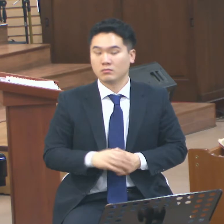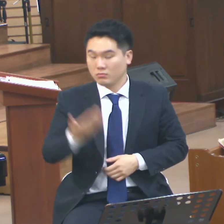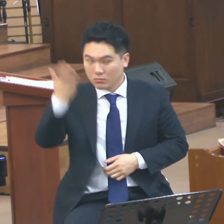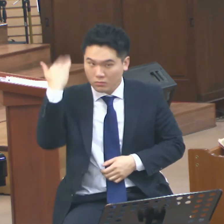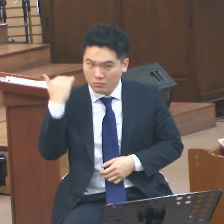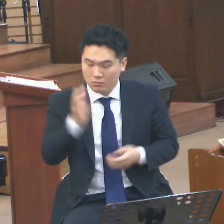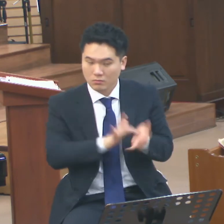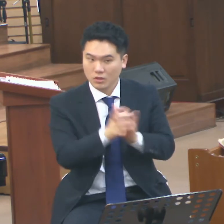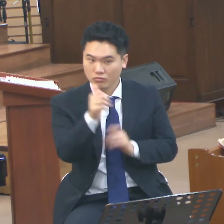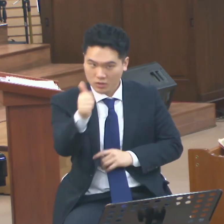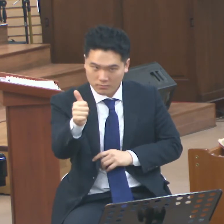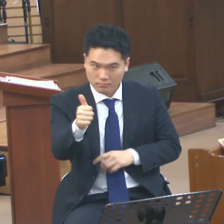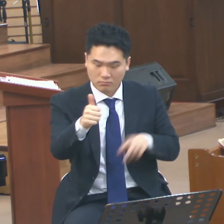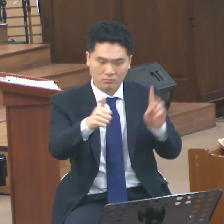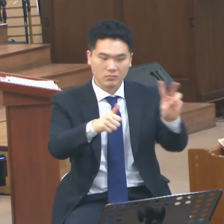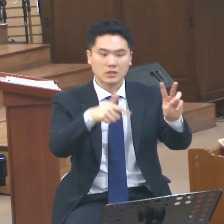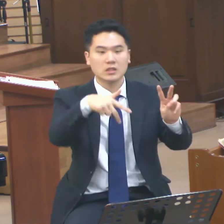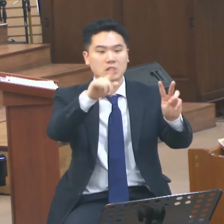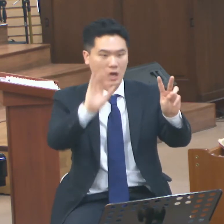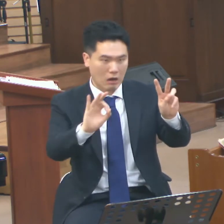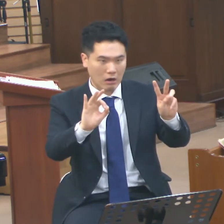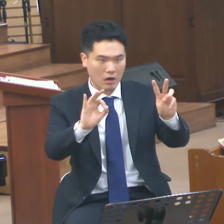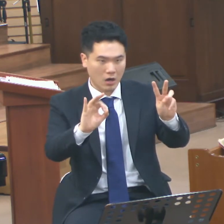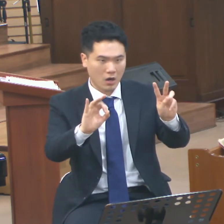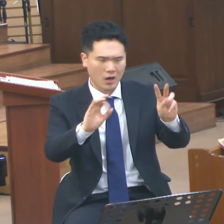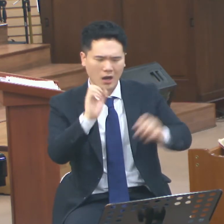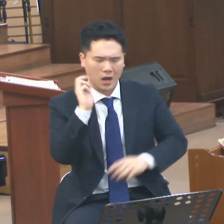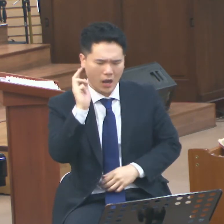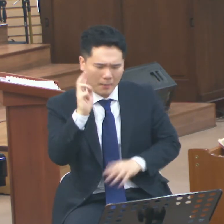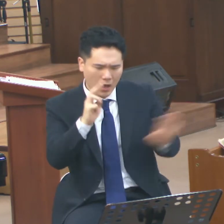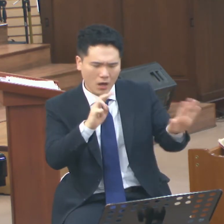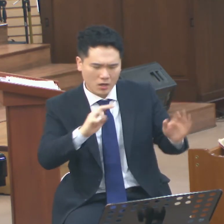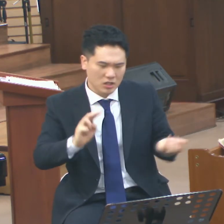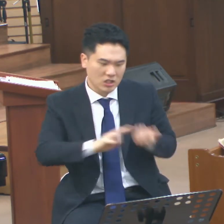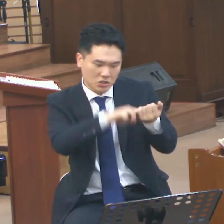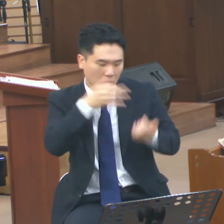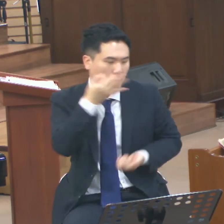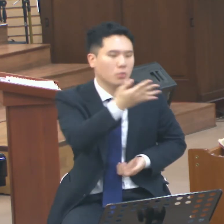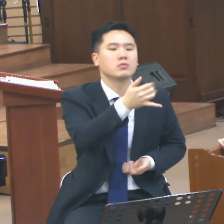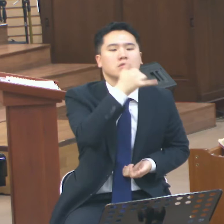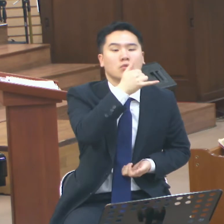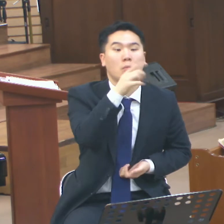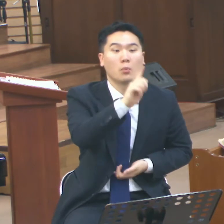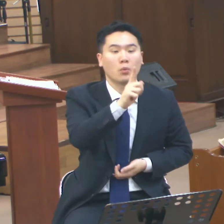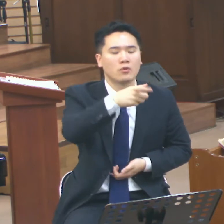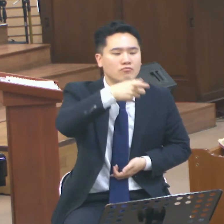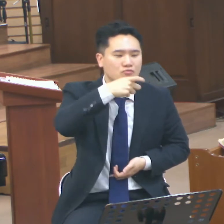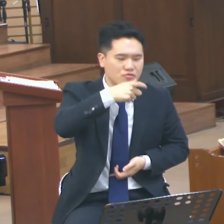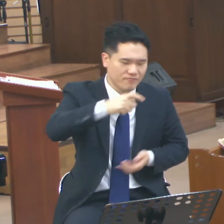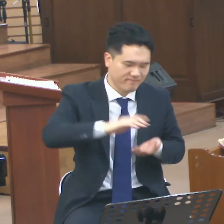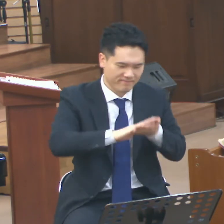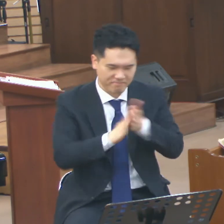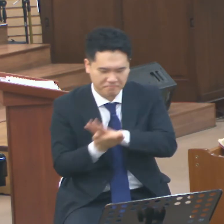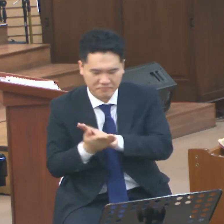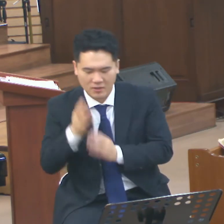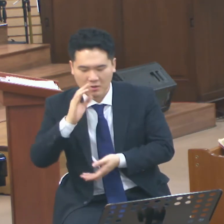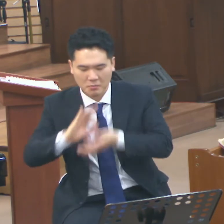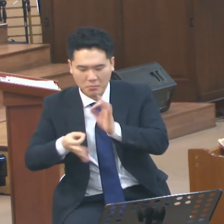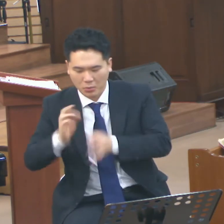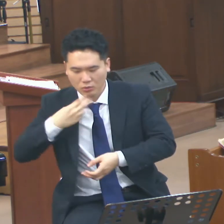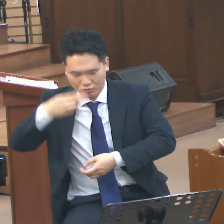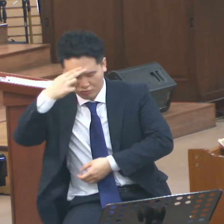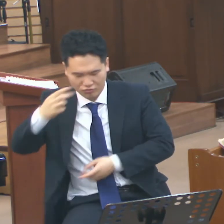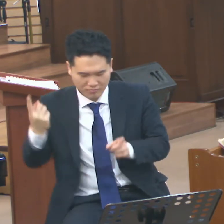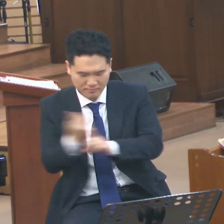포도주 된 그것을 먹었을 것 같아요. 대거 참석한 걸 보면 예수님 동생들도 가서 그